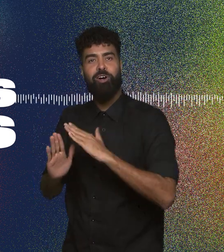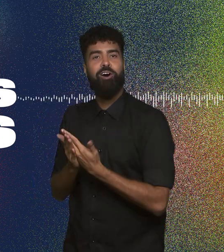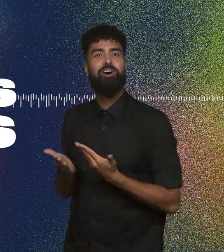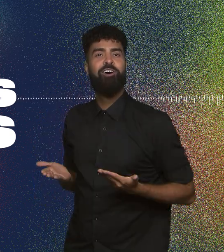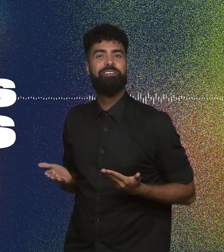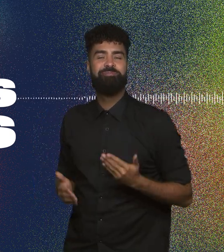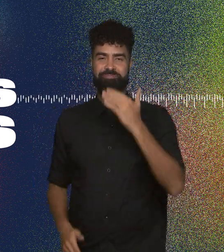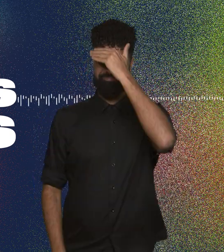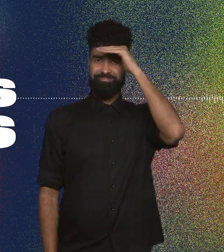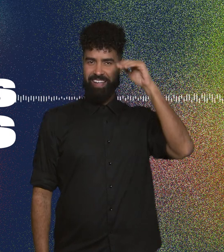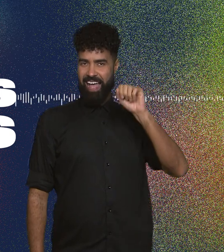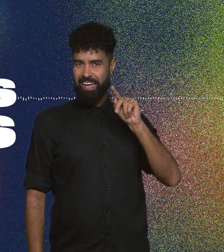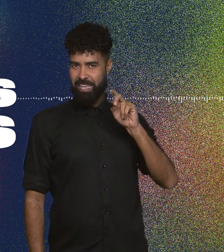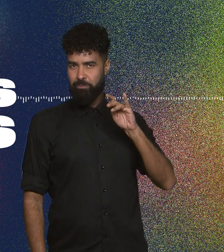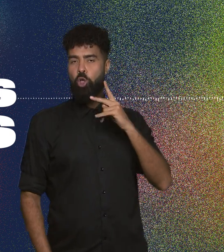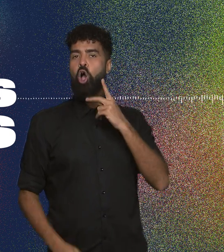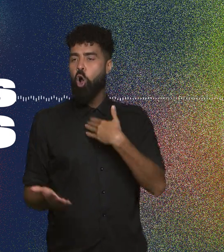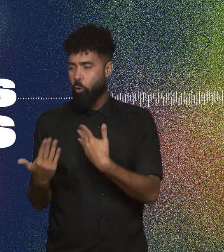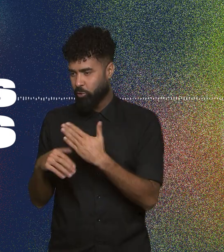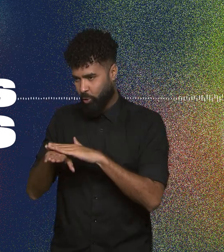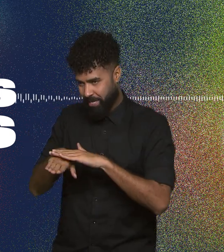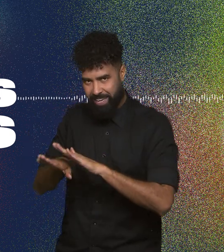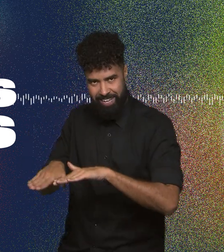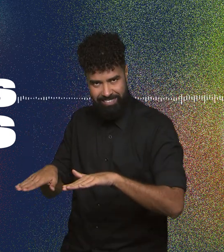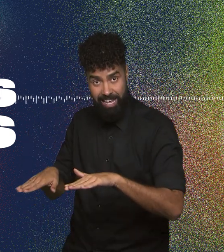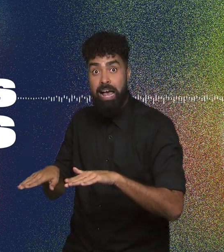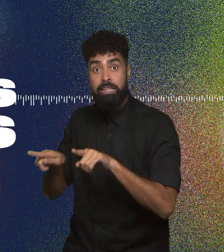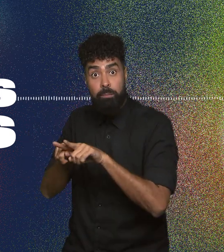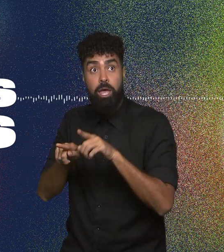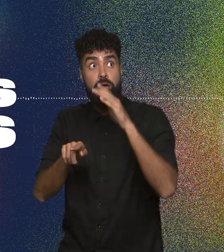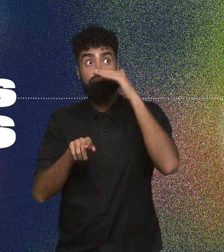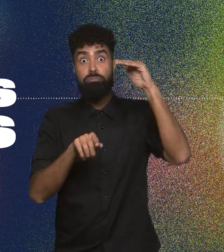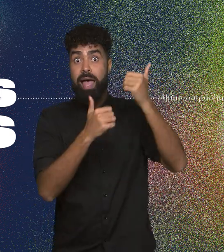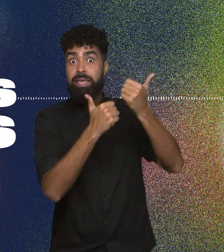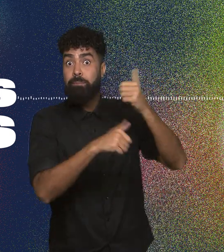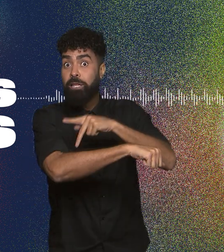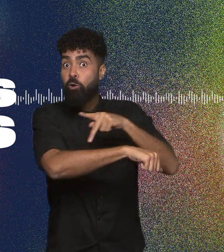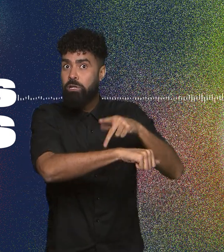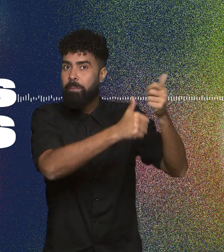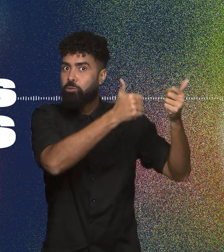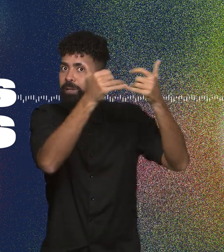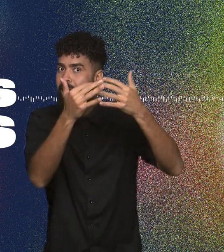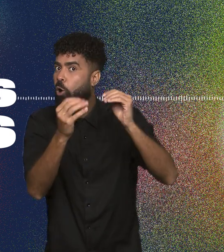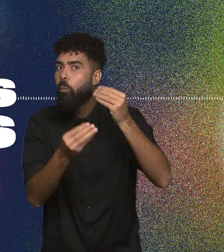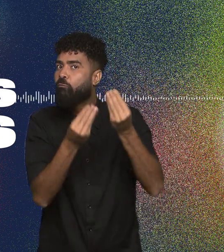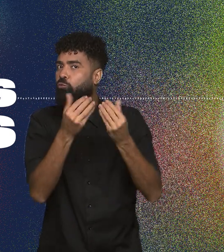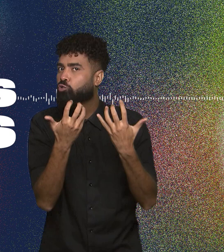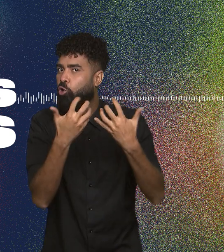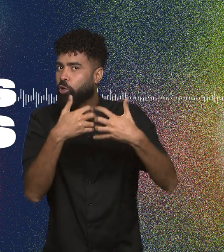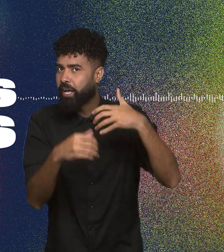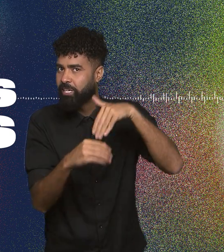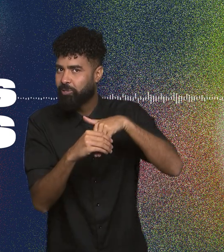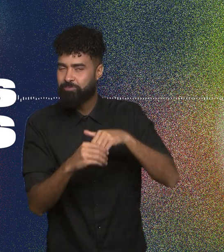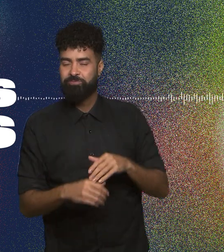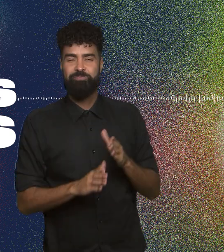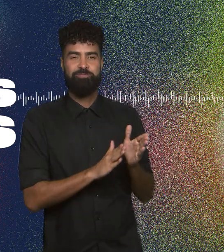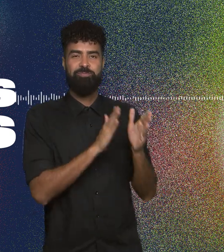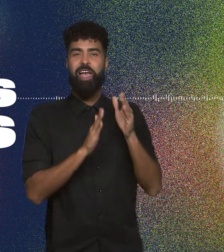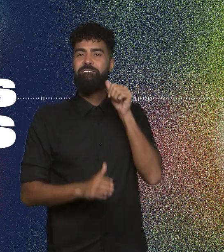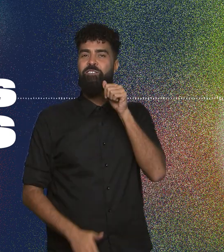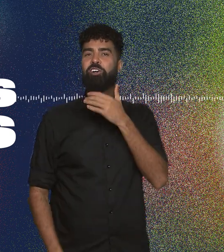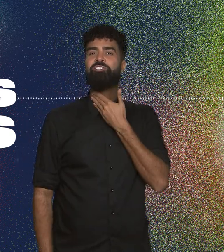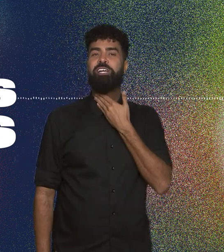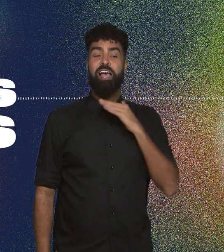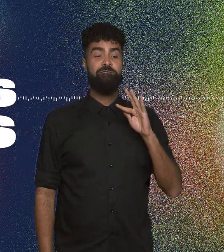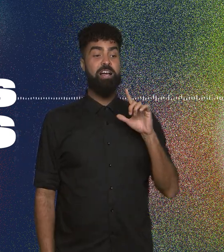equipe pedagógica do colégio também, para explicar como funciona essa eleição. Eu sou Flávia Assis, sou professora orientadora